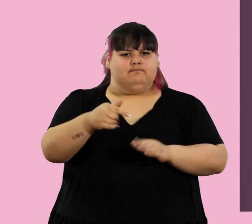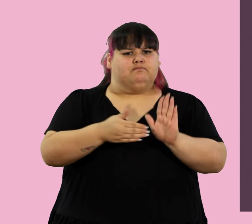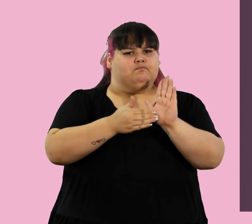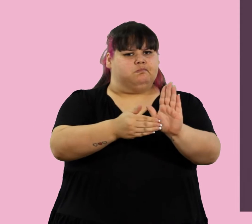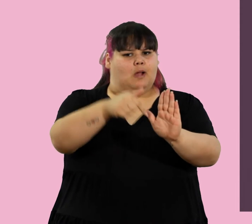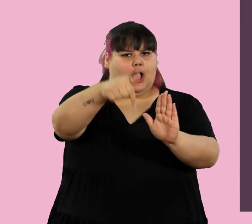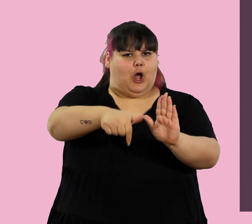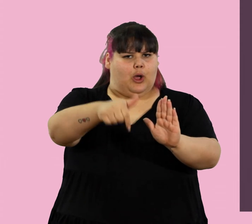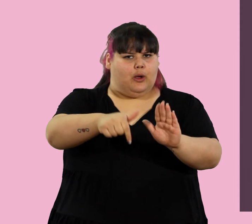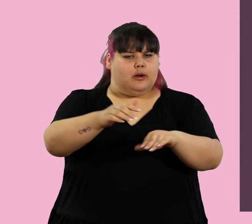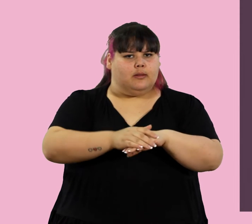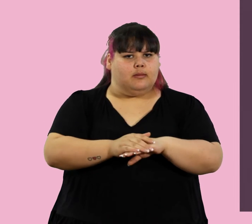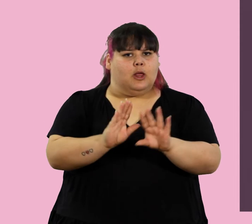actualmente